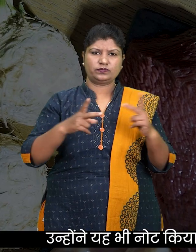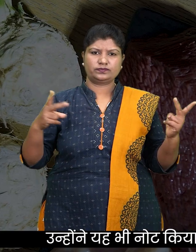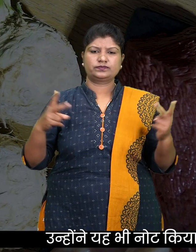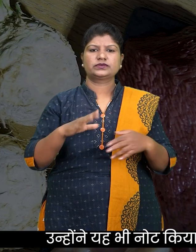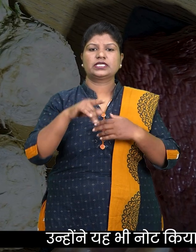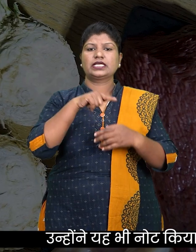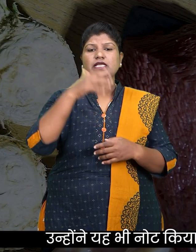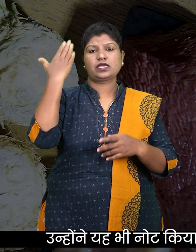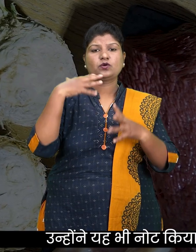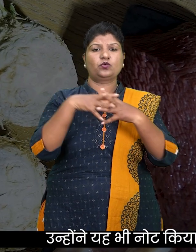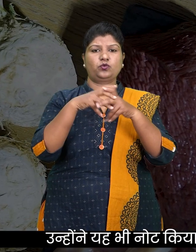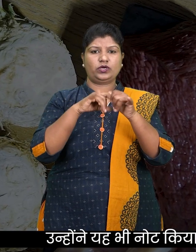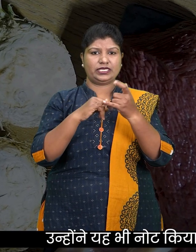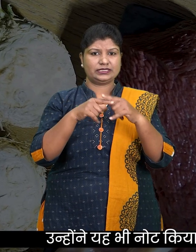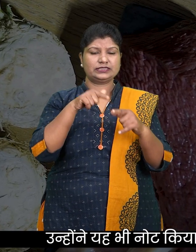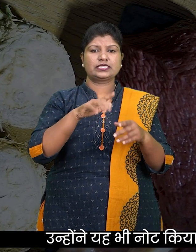हुआ